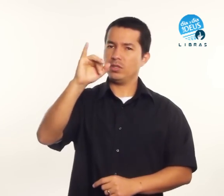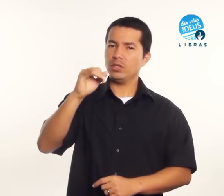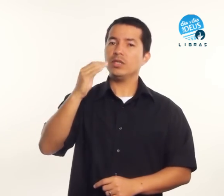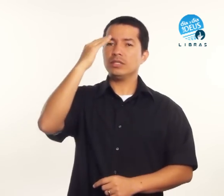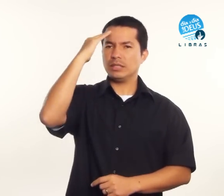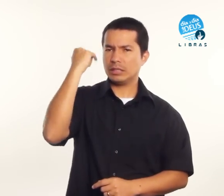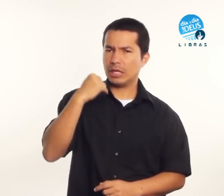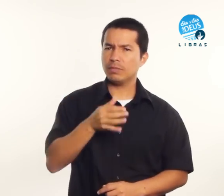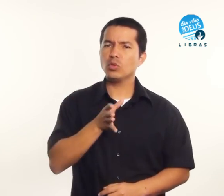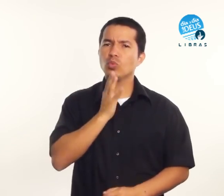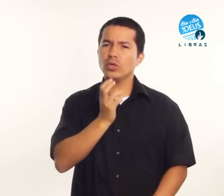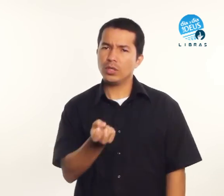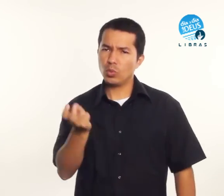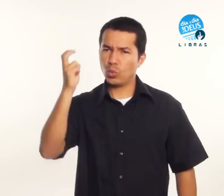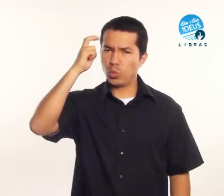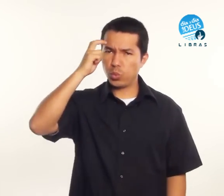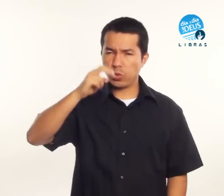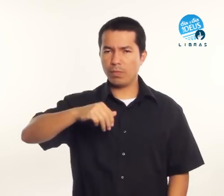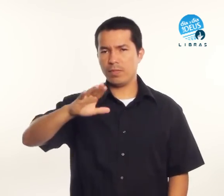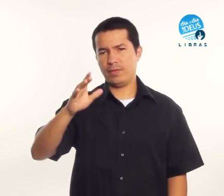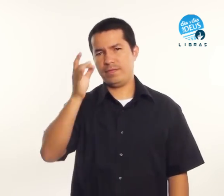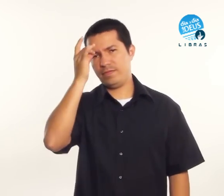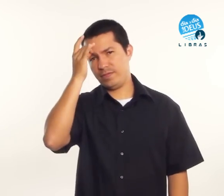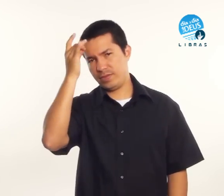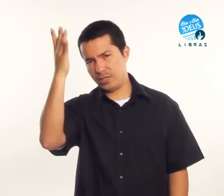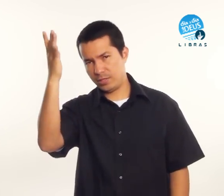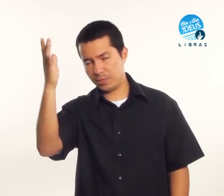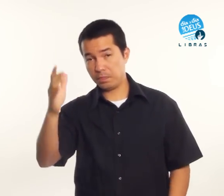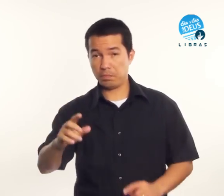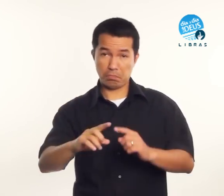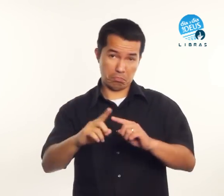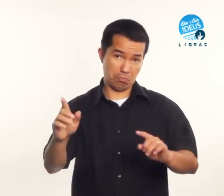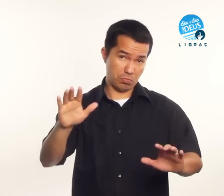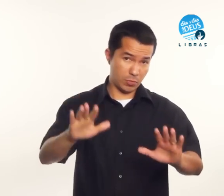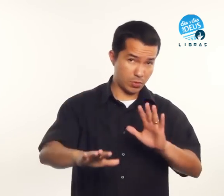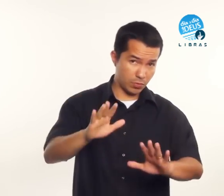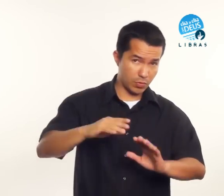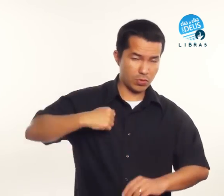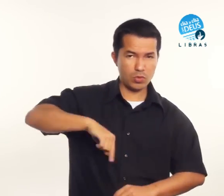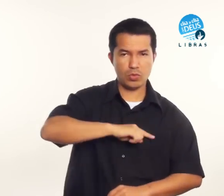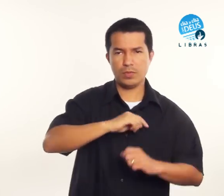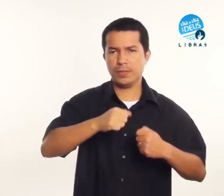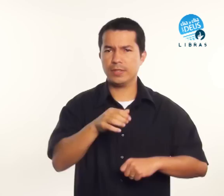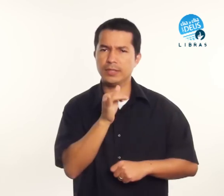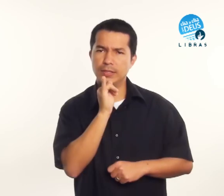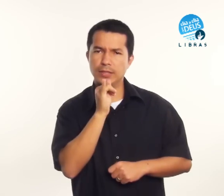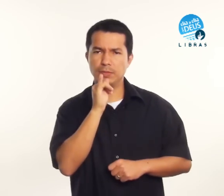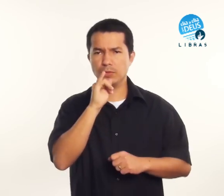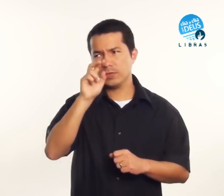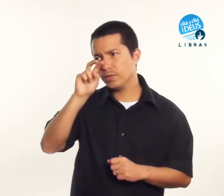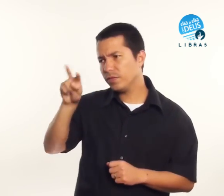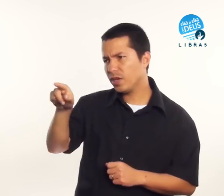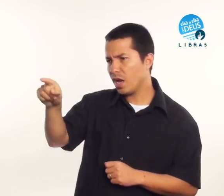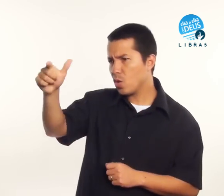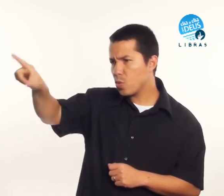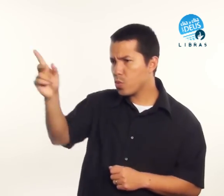quando a gente olha para a cultura dos outros, é mais fácil a gente perceber isso do que quando a gente olha dentro da nossa própria cultura, porque a gente